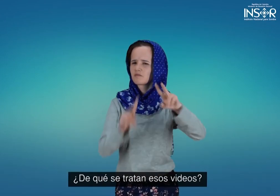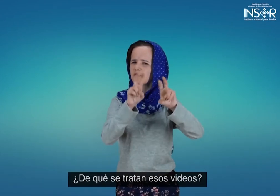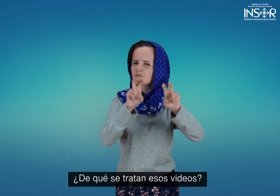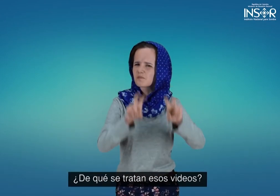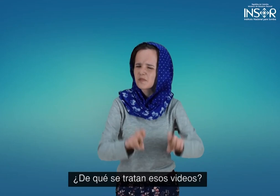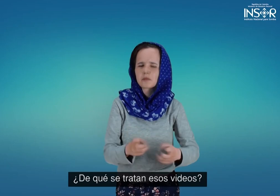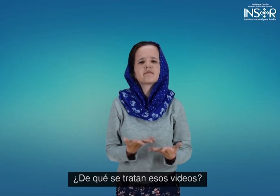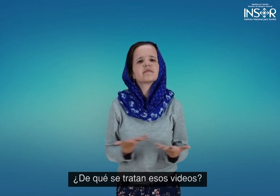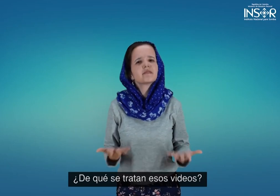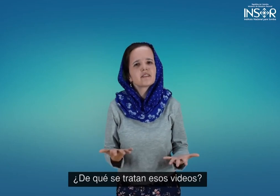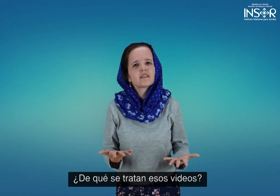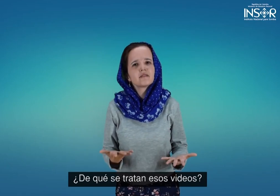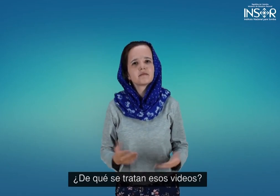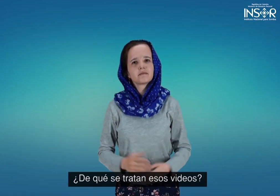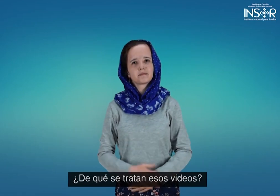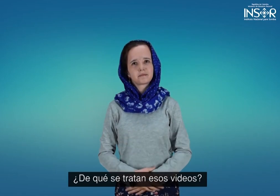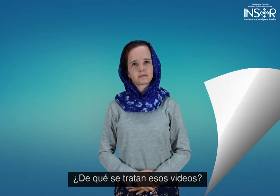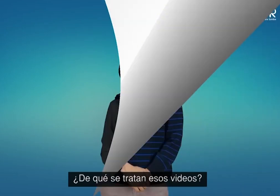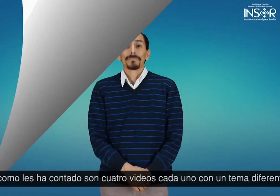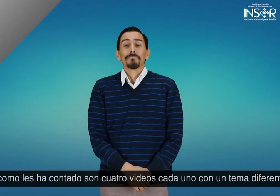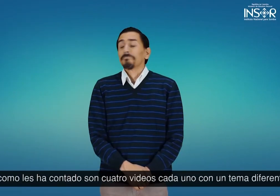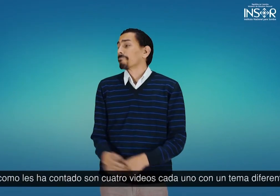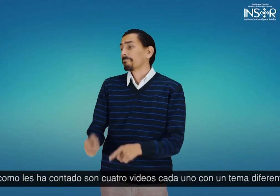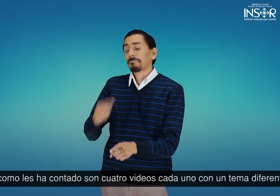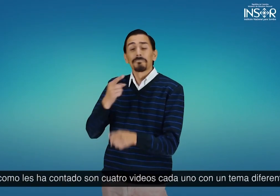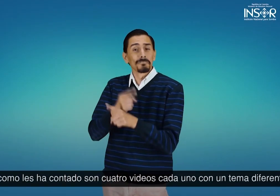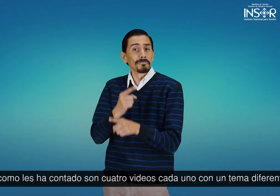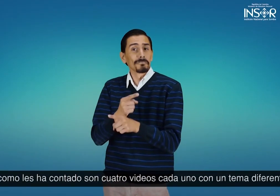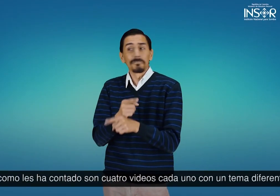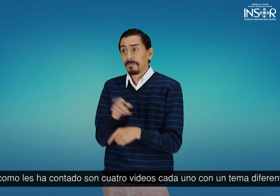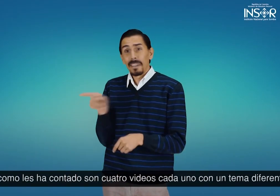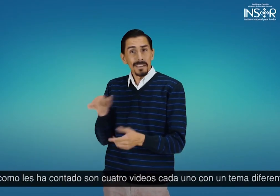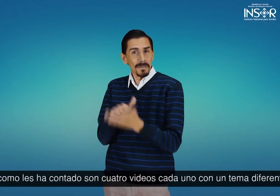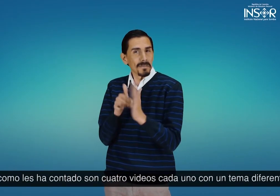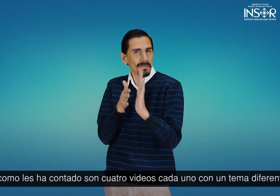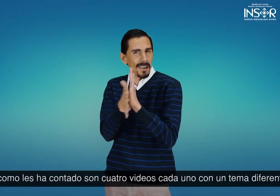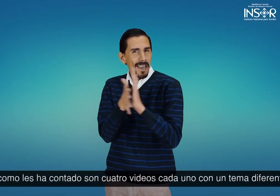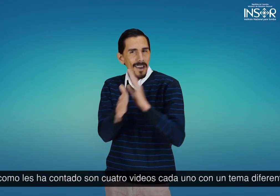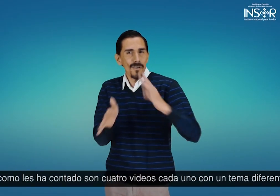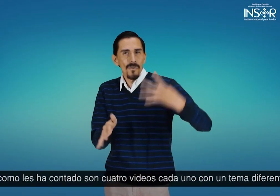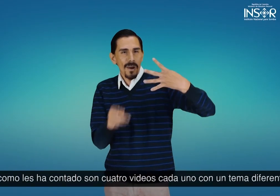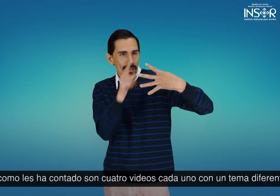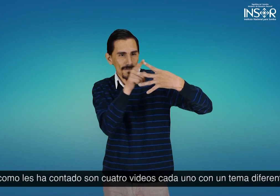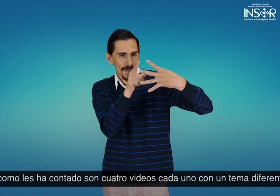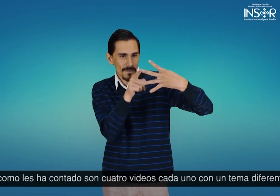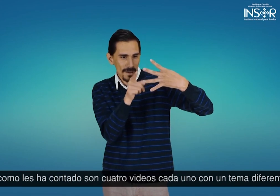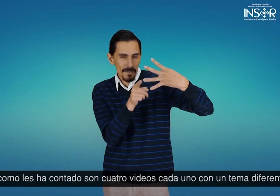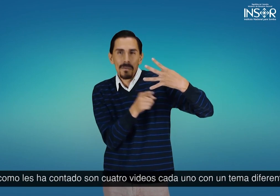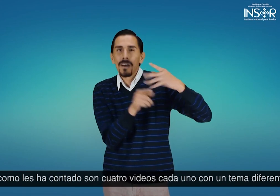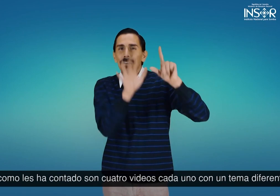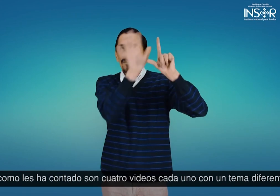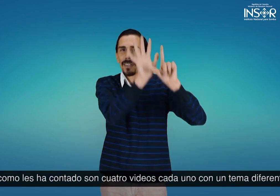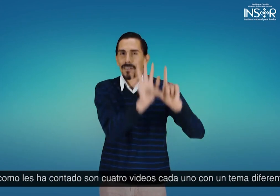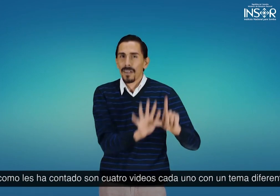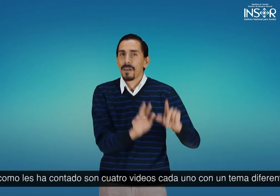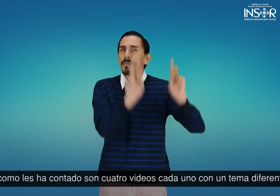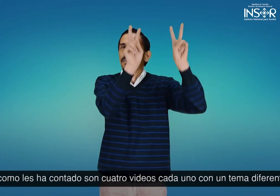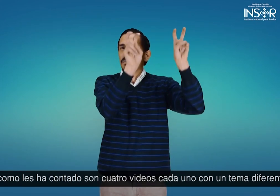cuatro vídeos de qué se tratan esos vídeos tal como les ha contado son cuatro vídeos cada